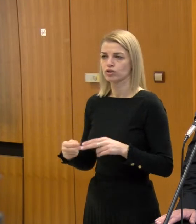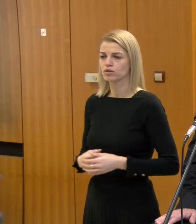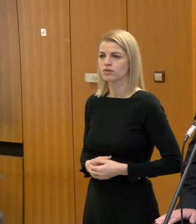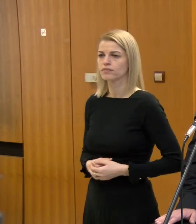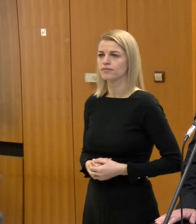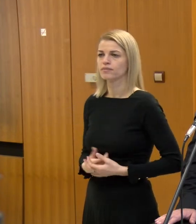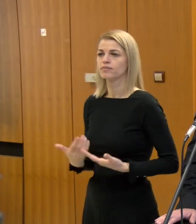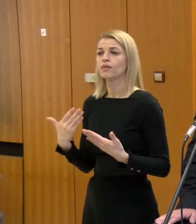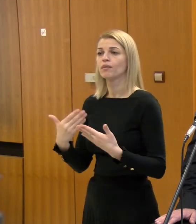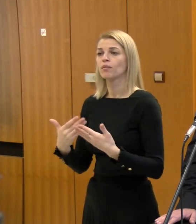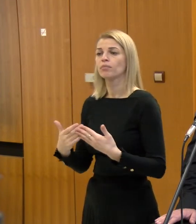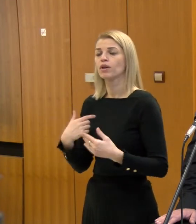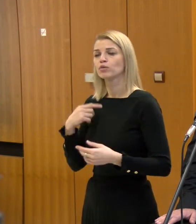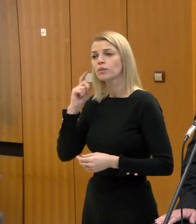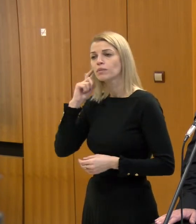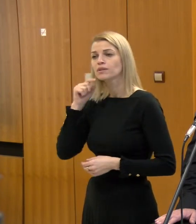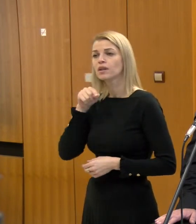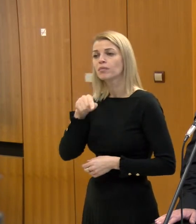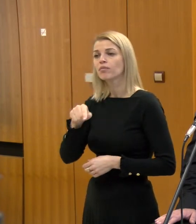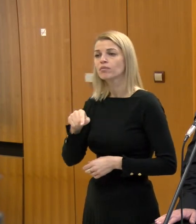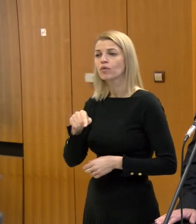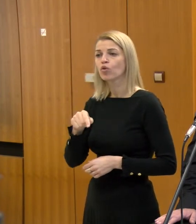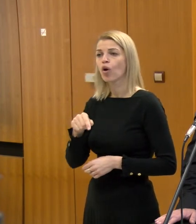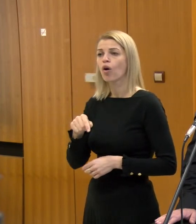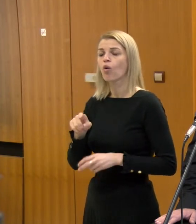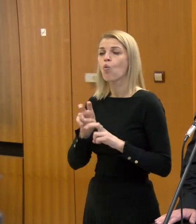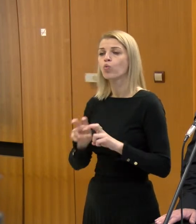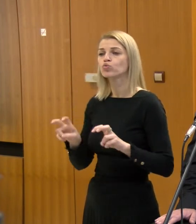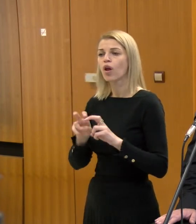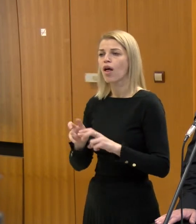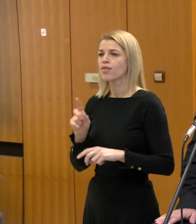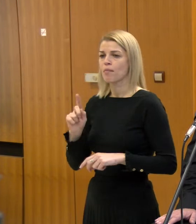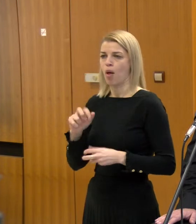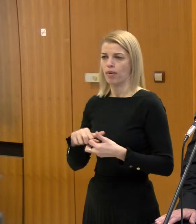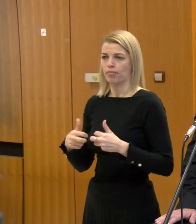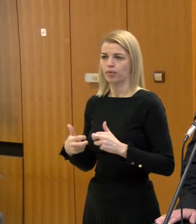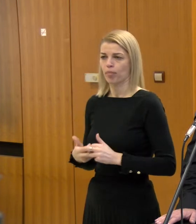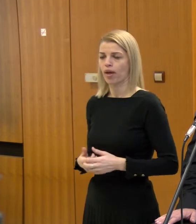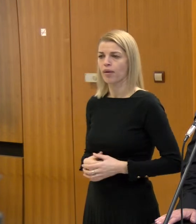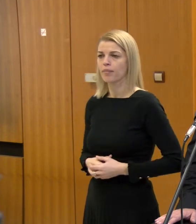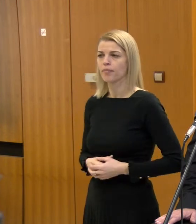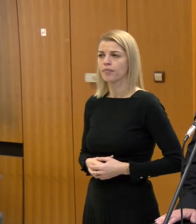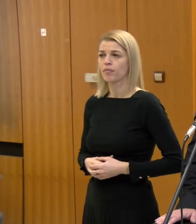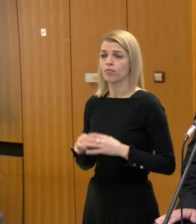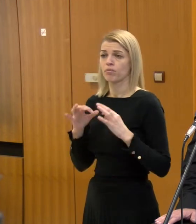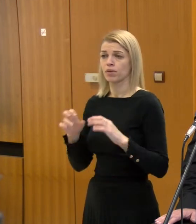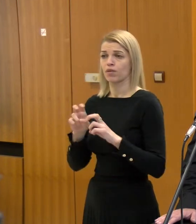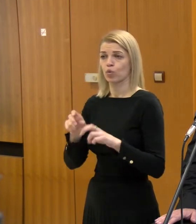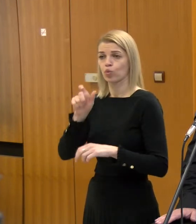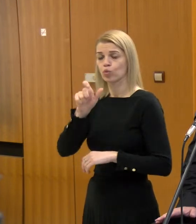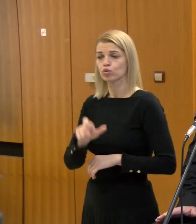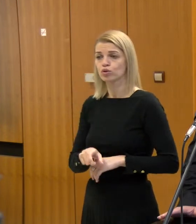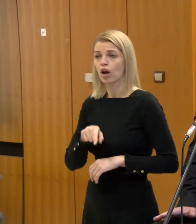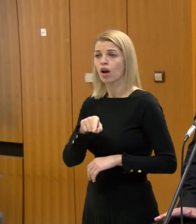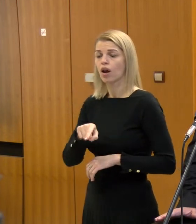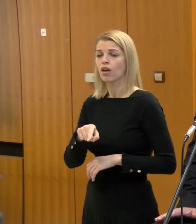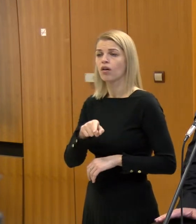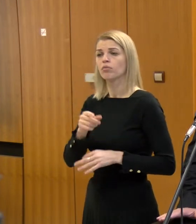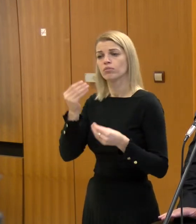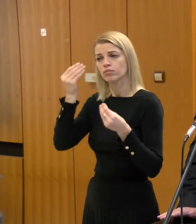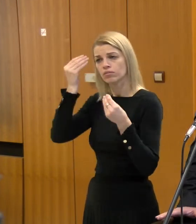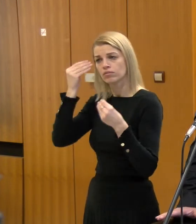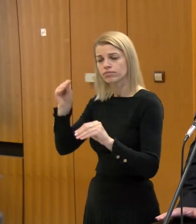Preto si myslím, že by s týmto práve učitelia nemali mať problém, lebo práve učitelia sú tí, ktorí si